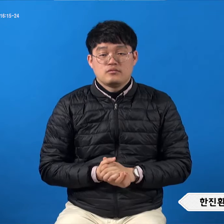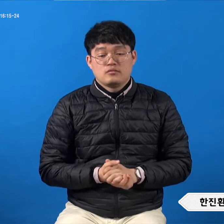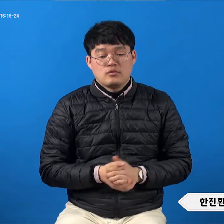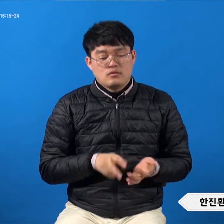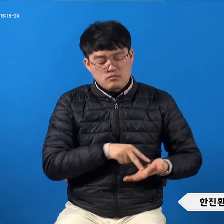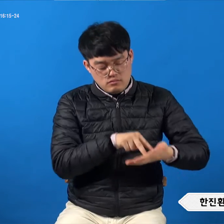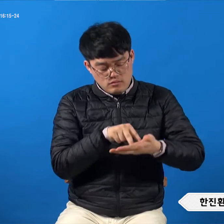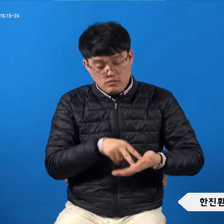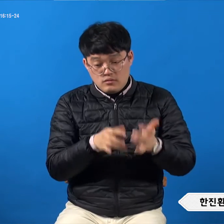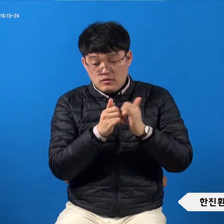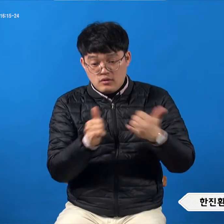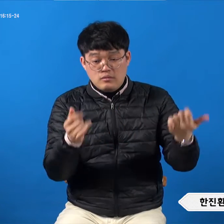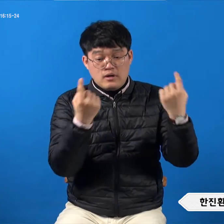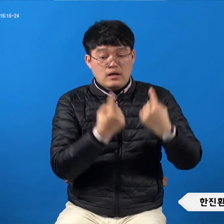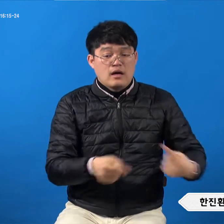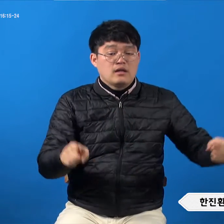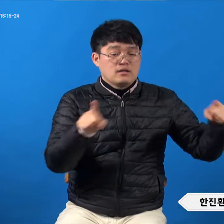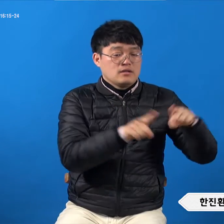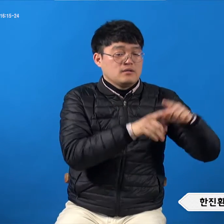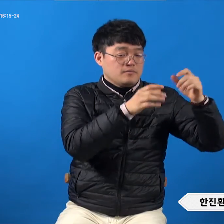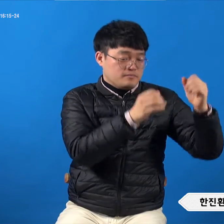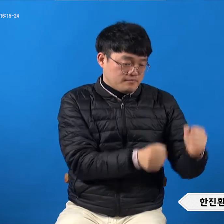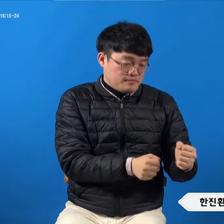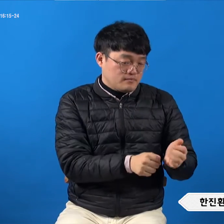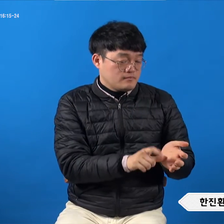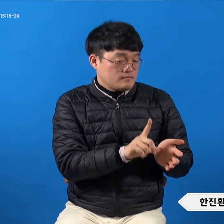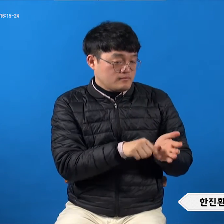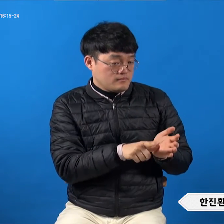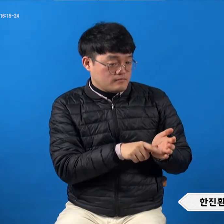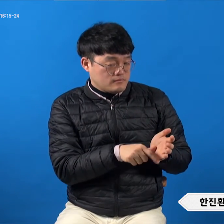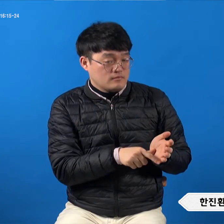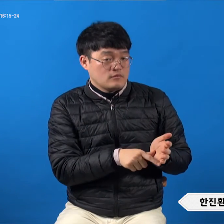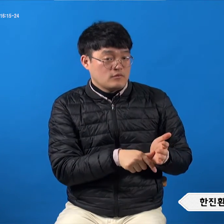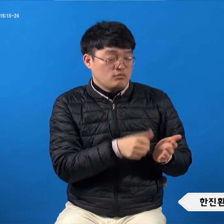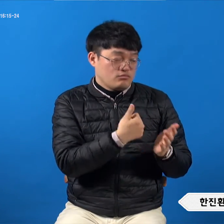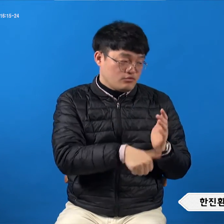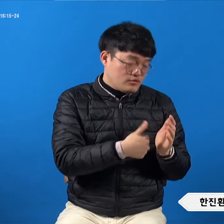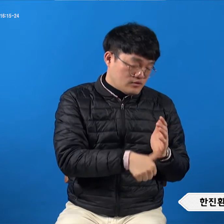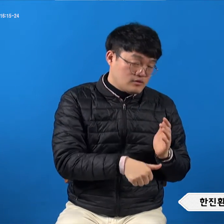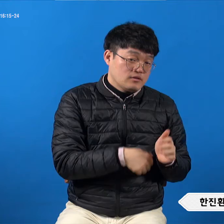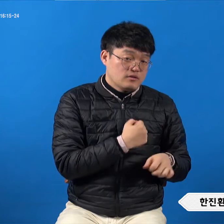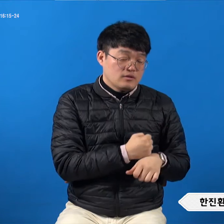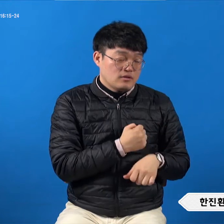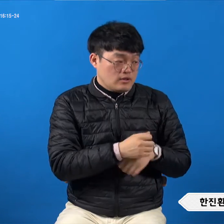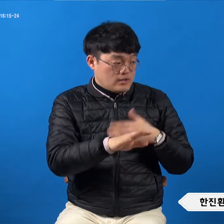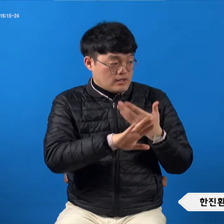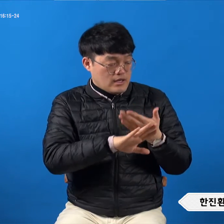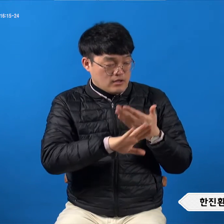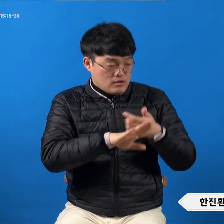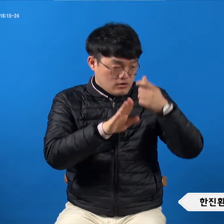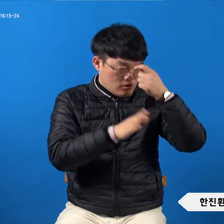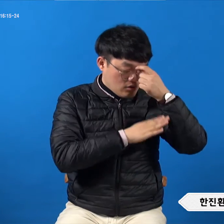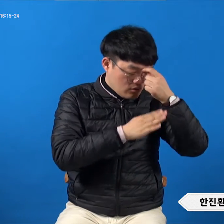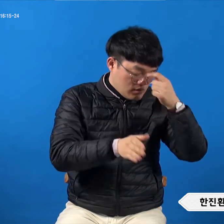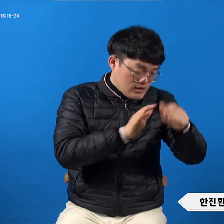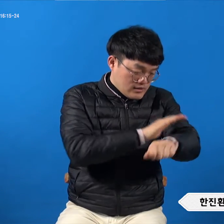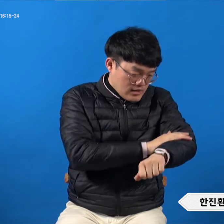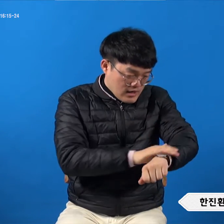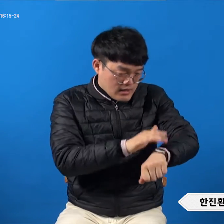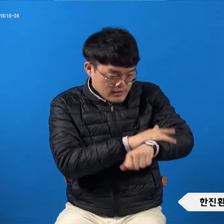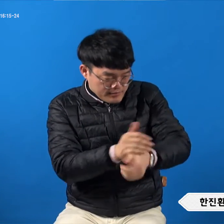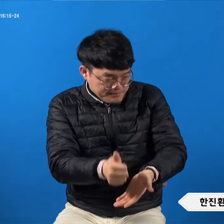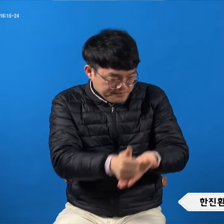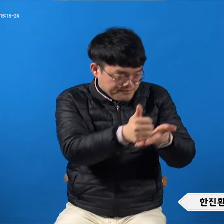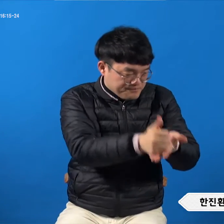내밀고, 외로운 사람에게는 같이 있어주고, 시간을 내고 물질을 내고, 그렇게 해서 다른 성도들을 잘